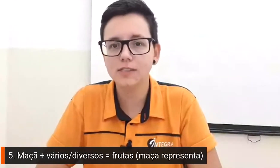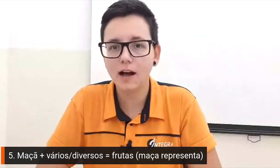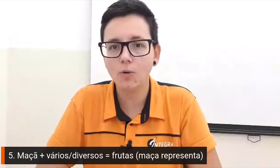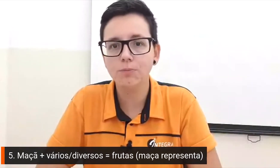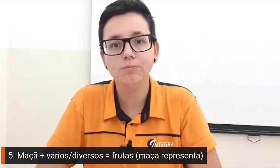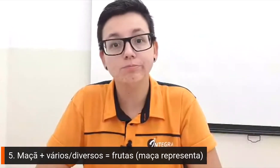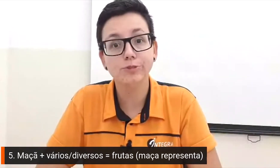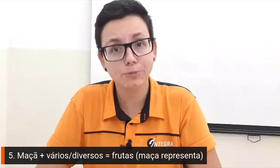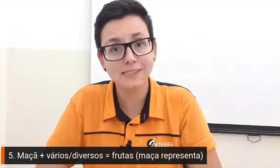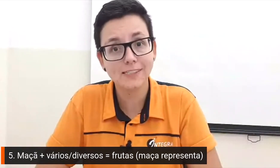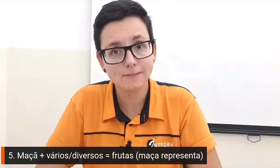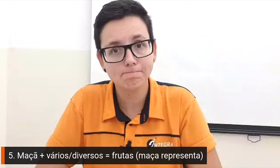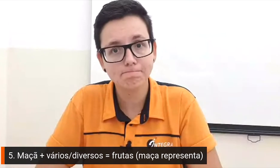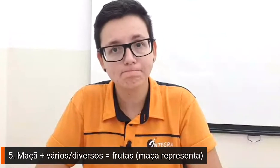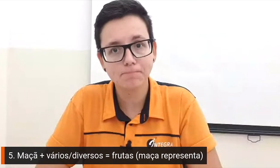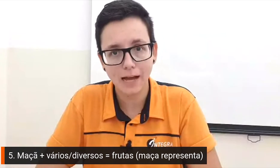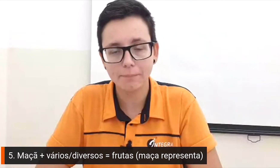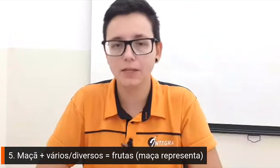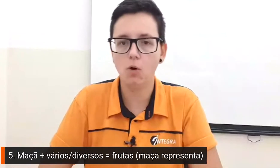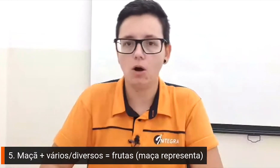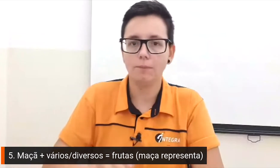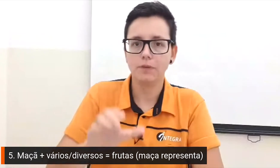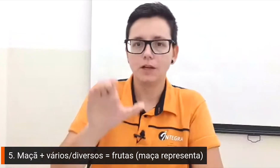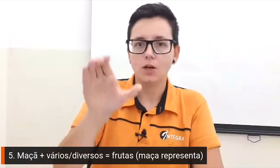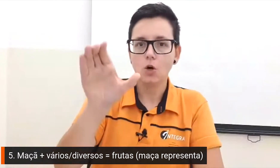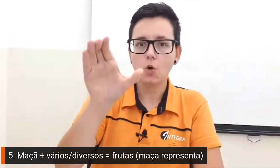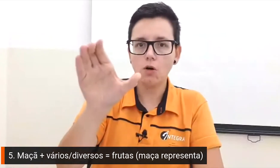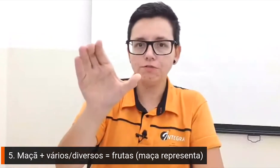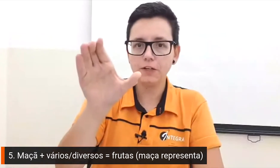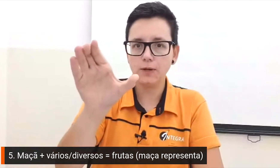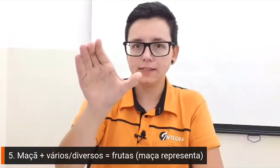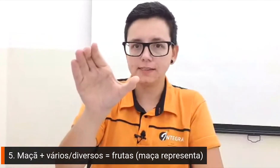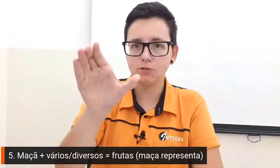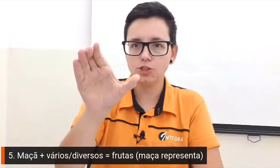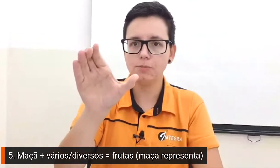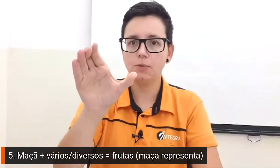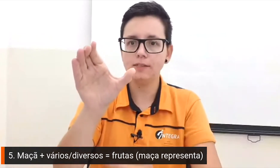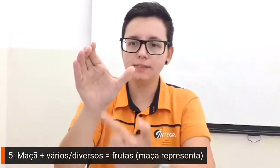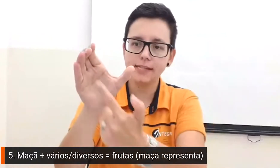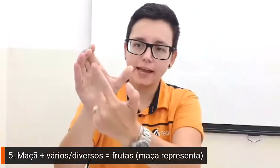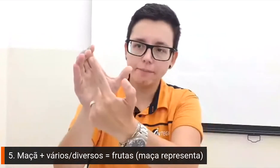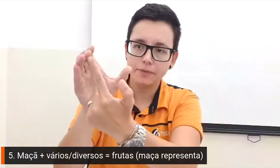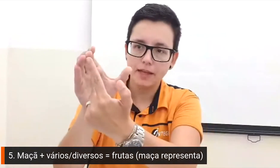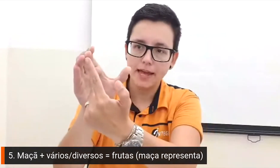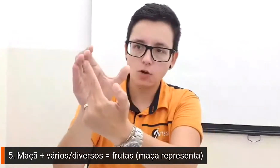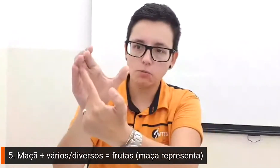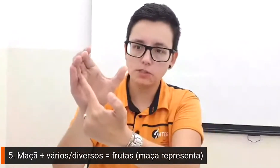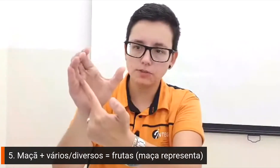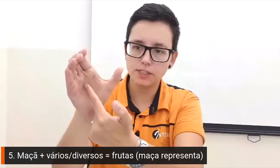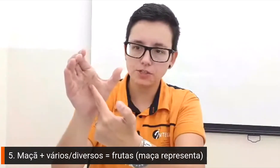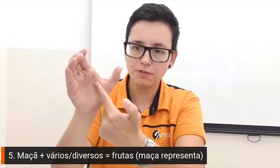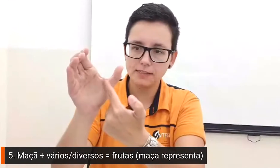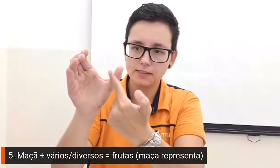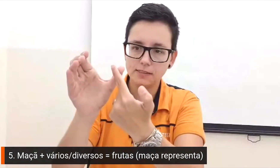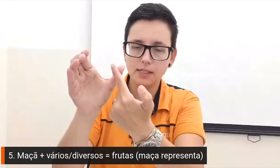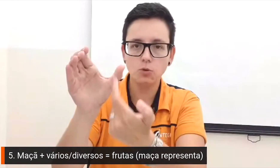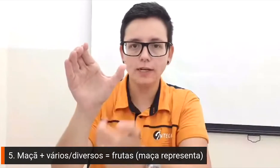sinal de maçã, tá? Então, ó, configuração de mão em C, é como se você estivesse segurando